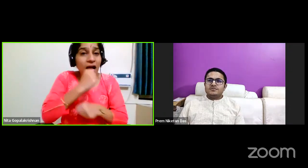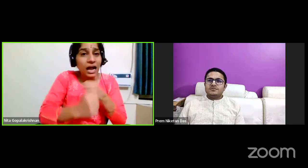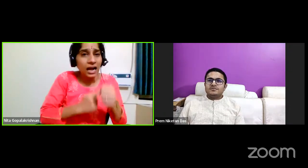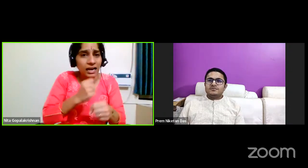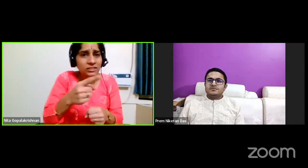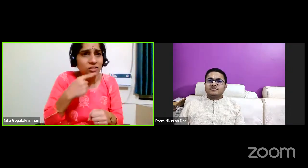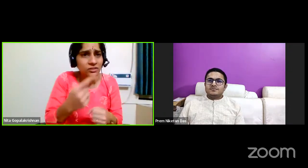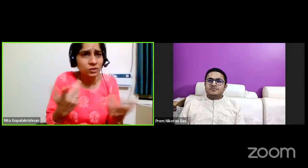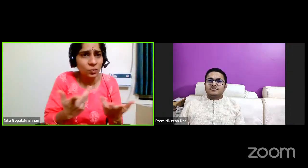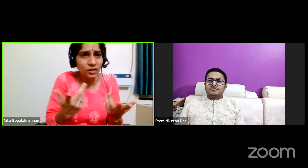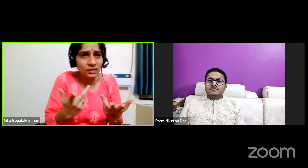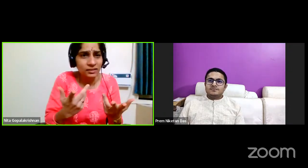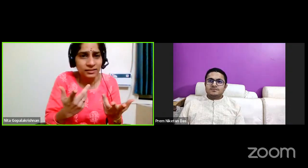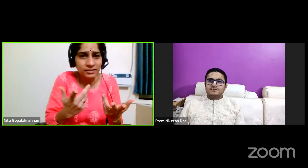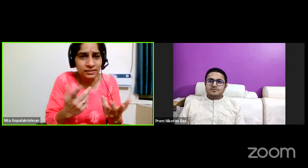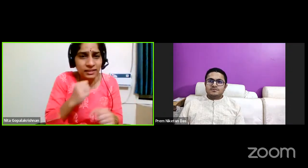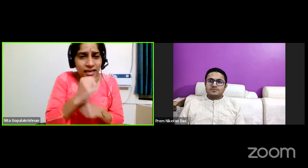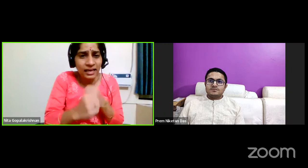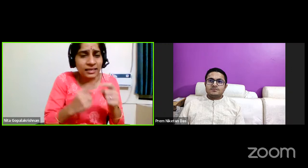सॉरी